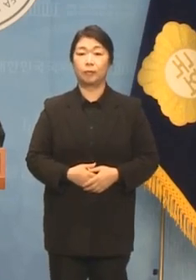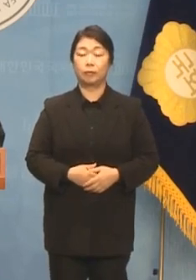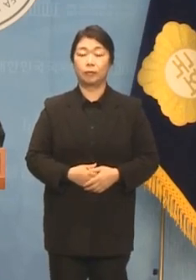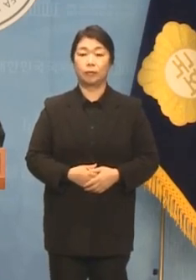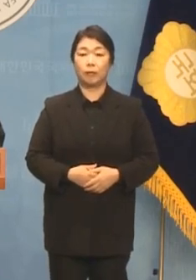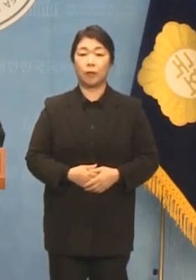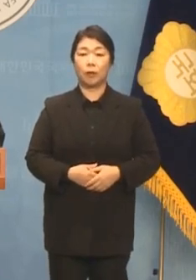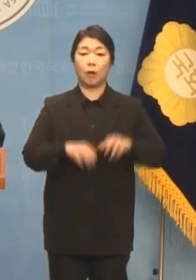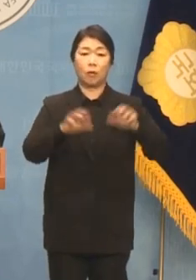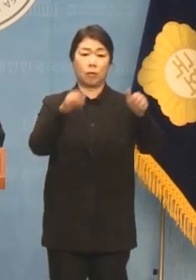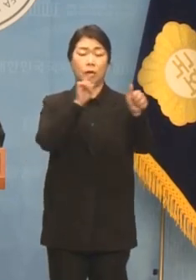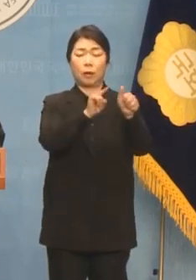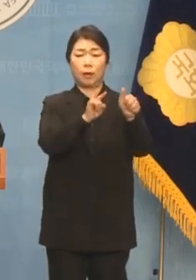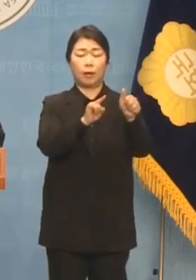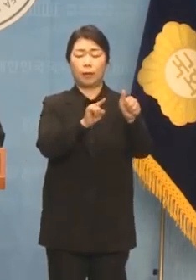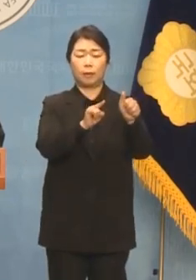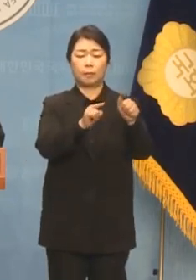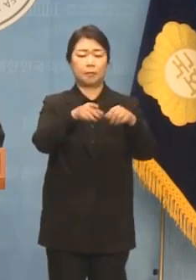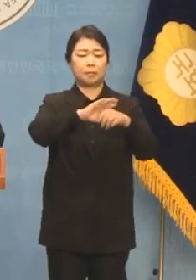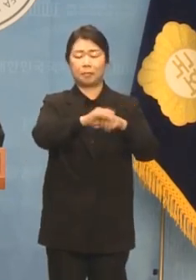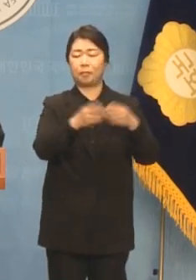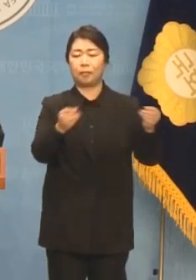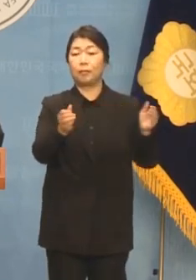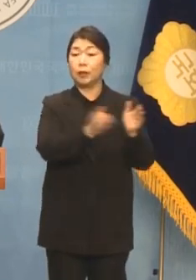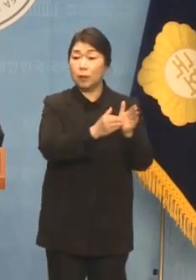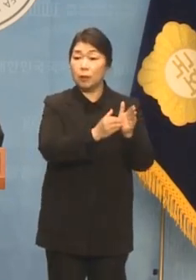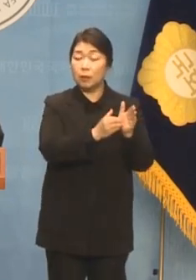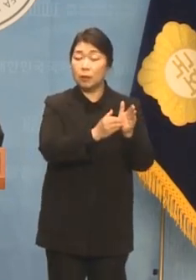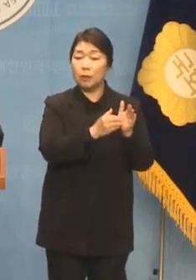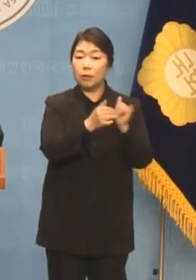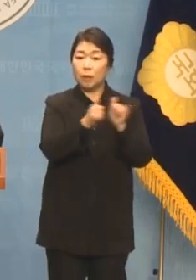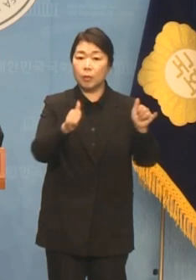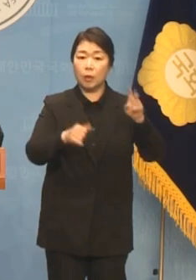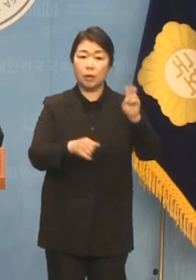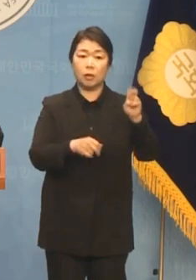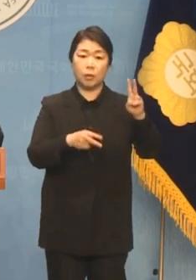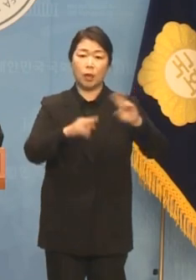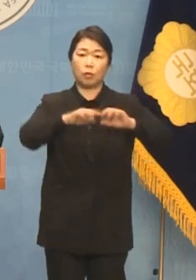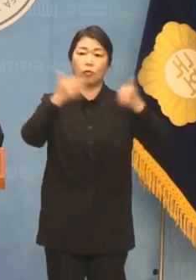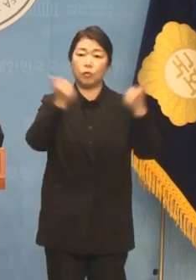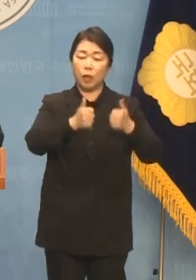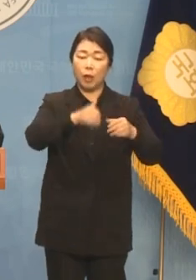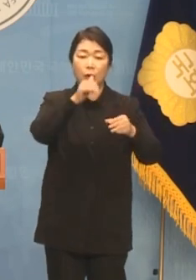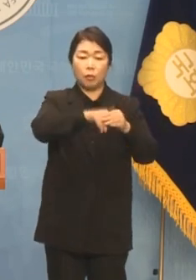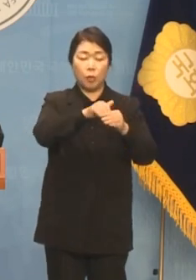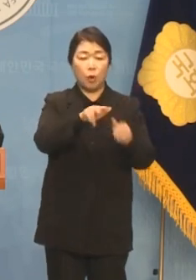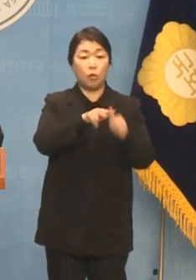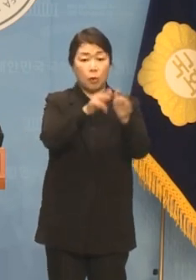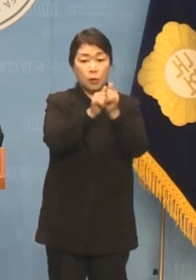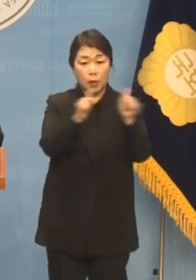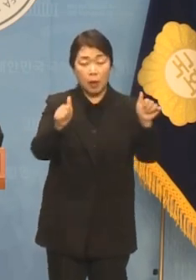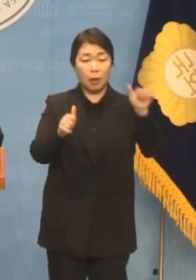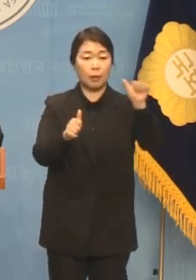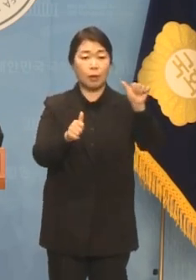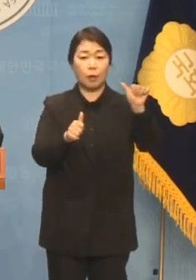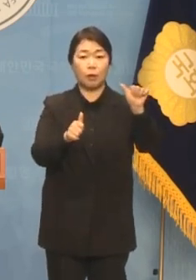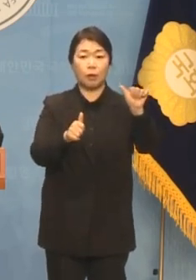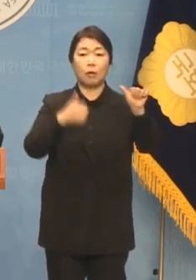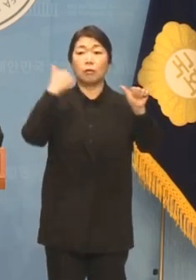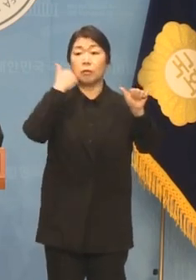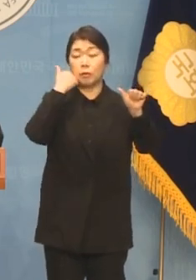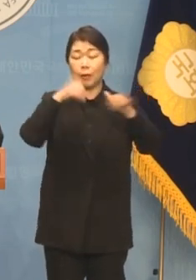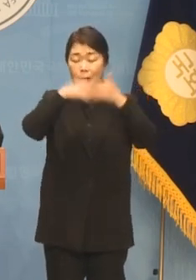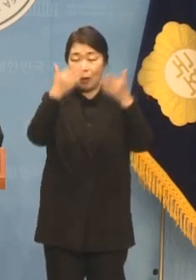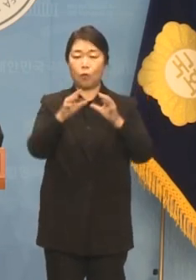국민에게 아웃당한 22대 총선 후보 탑 5는 모두 국민의